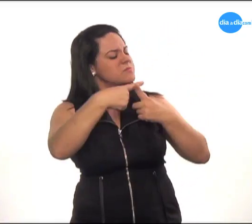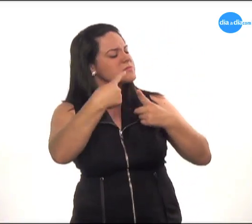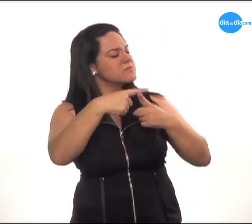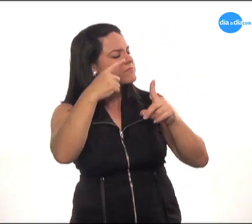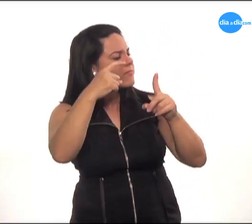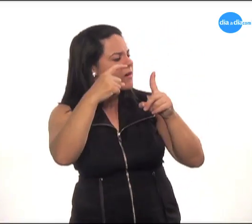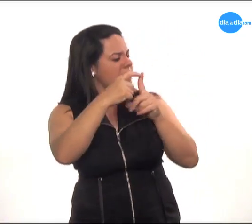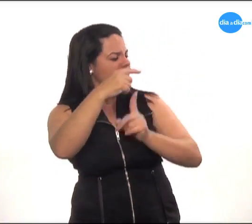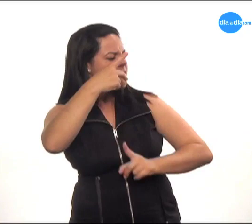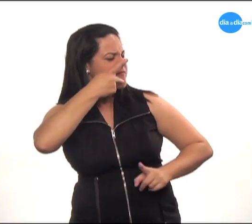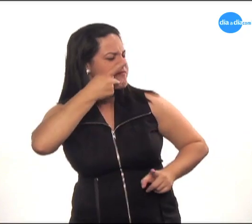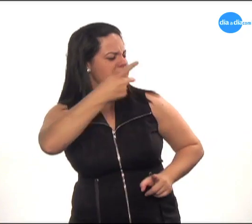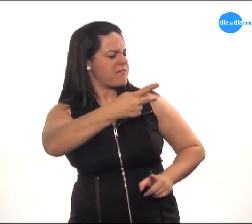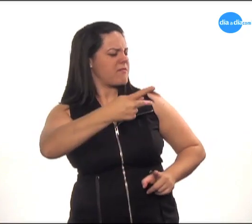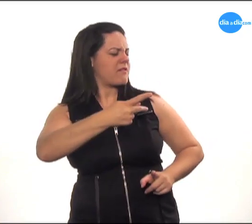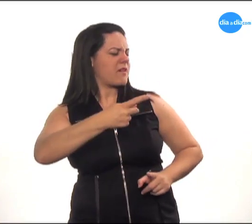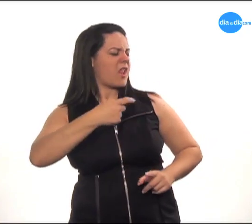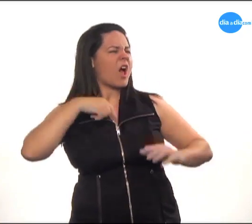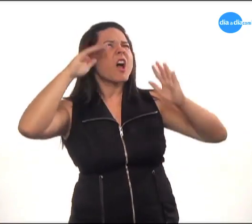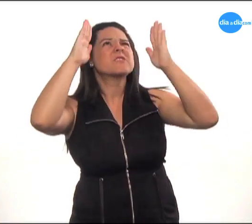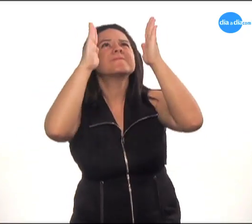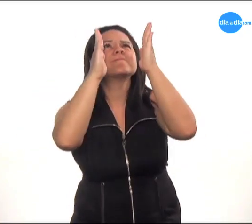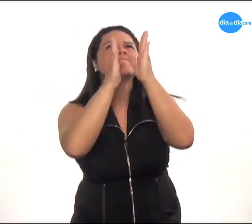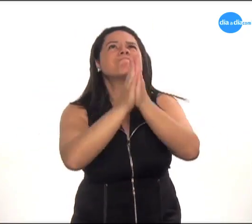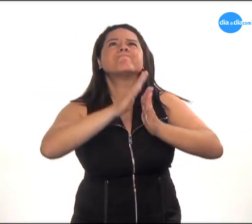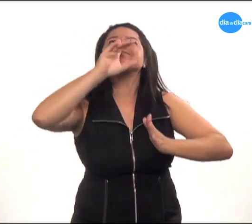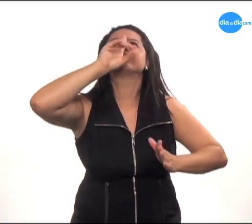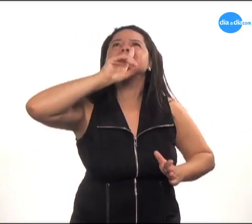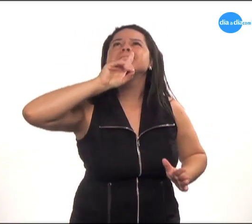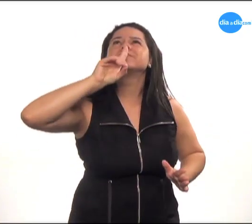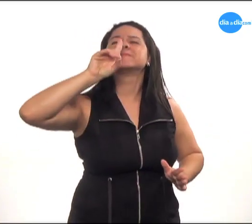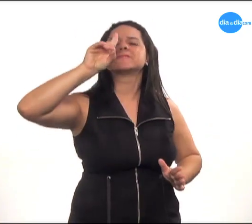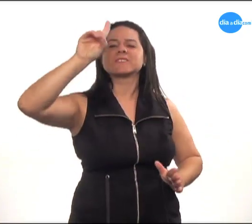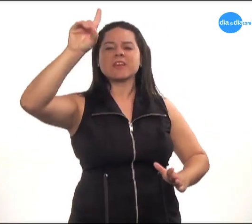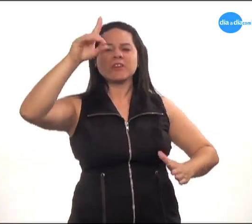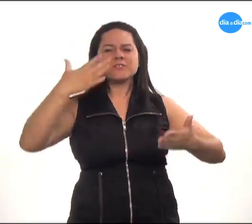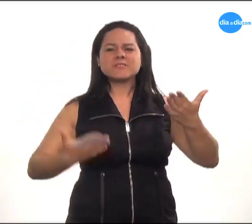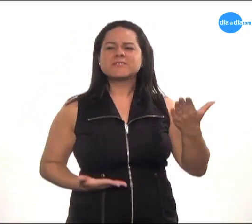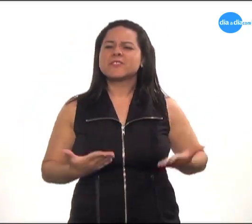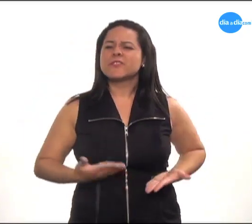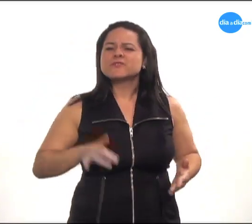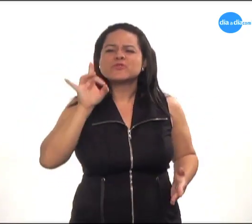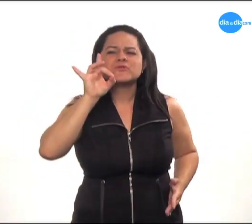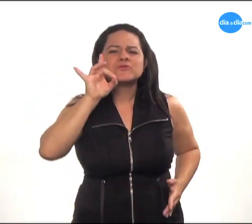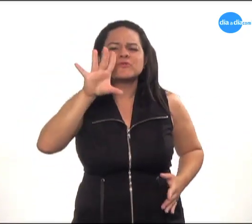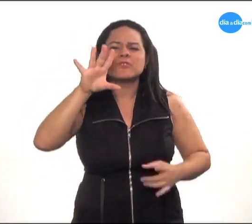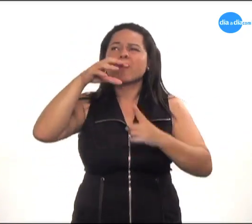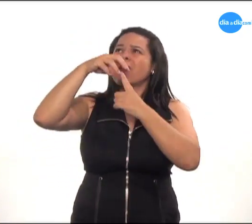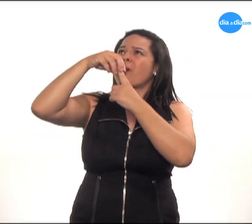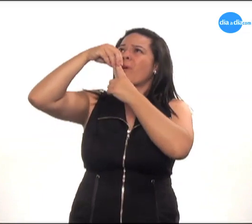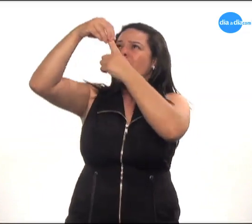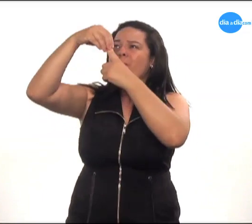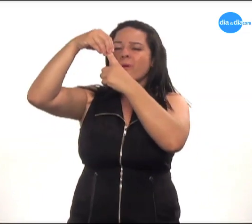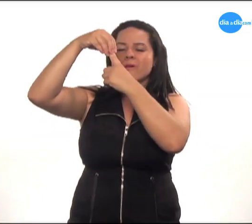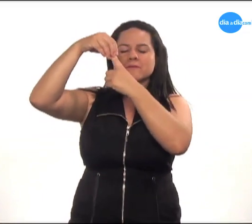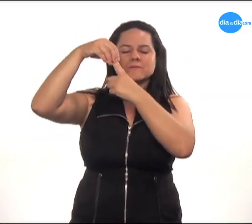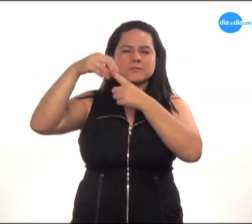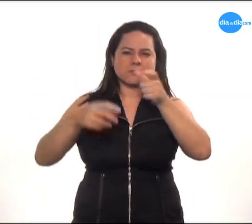Escrituras Sagradas afirmam: Adore o Senhor seu Deus e sirva somente a Ele. E então o diabo